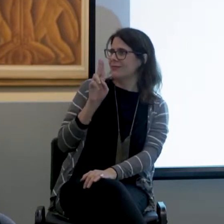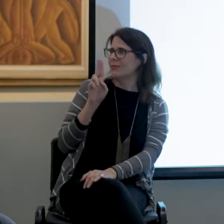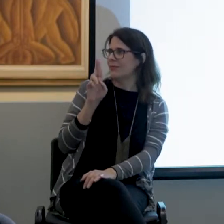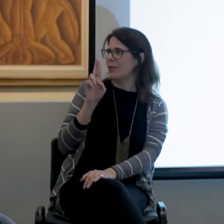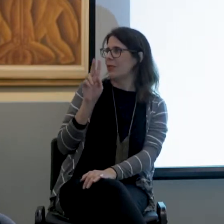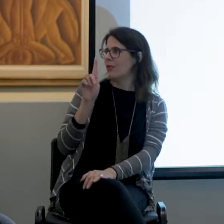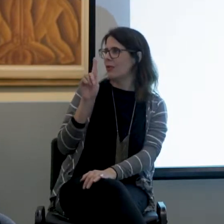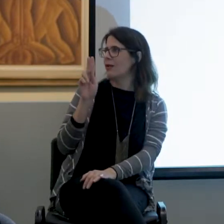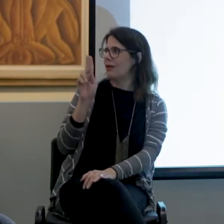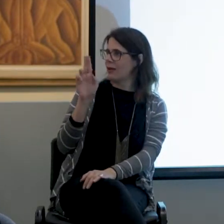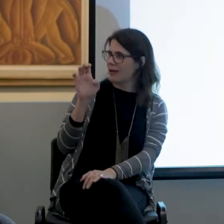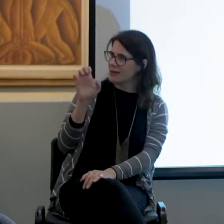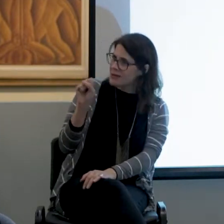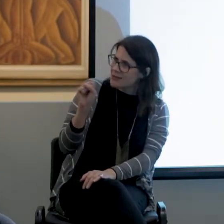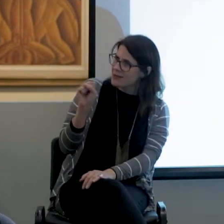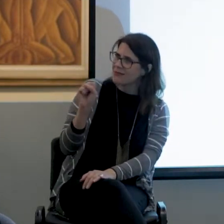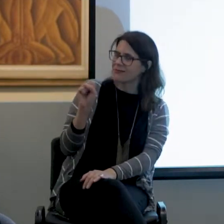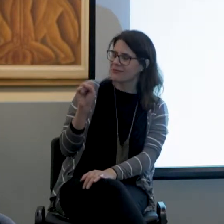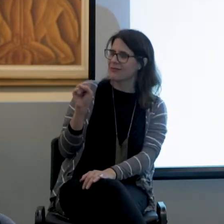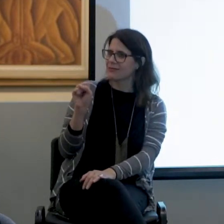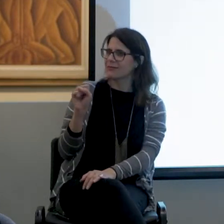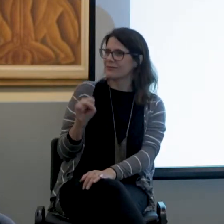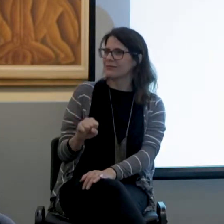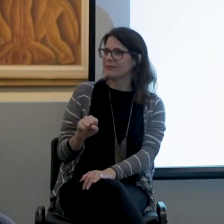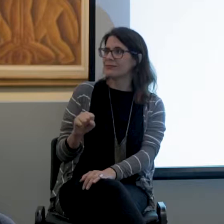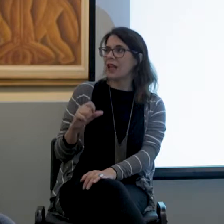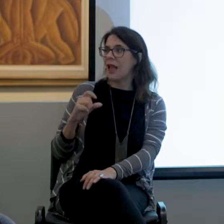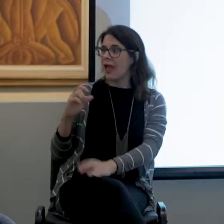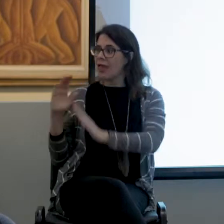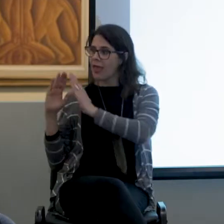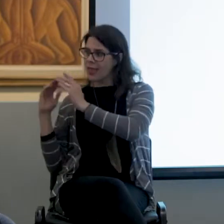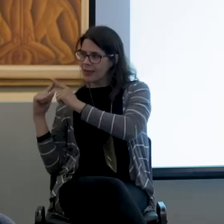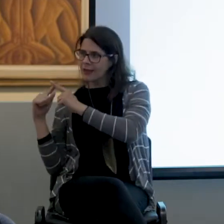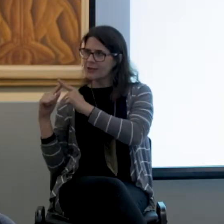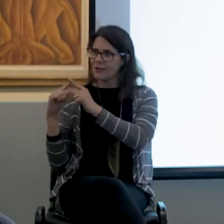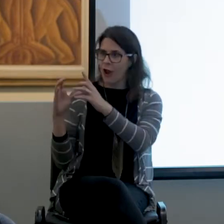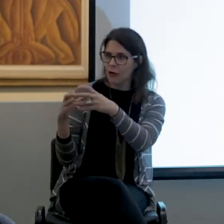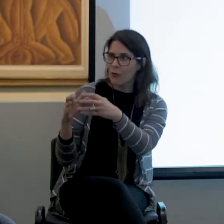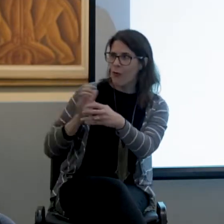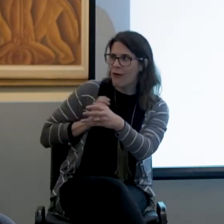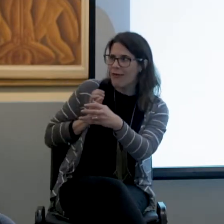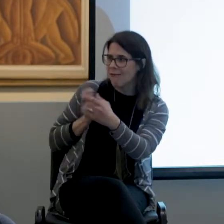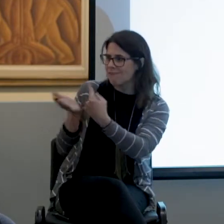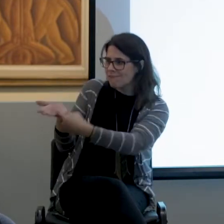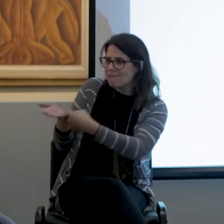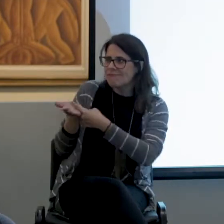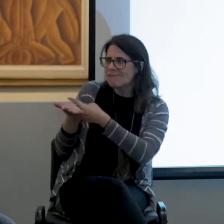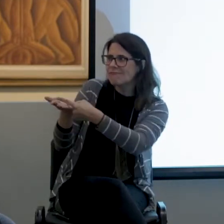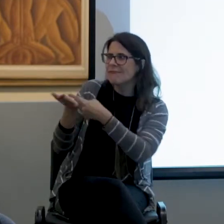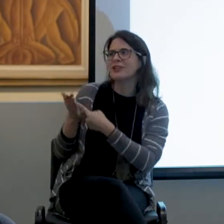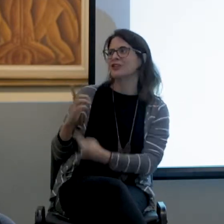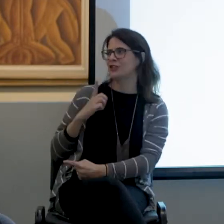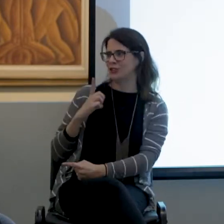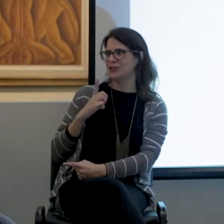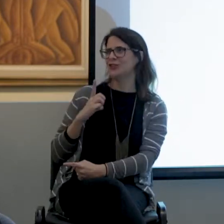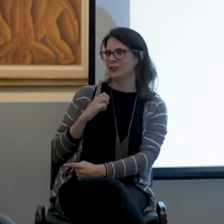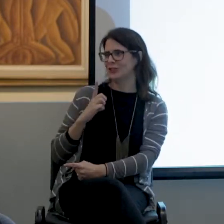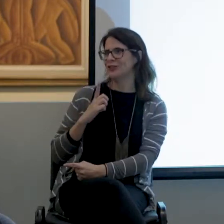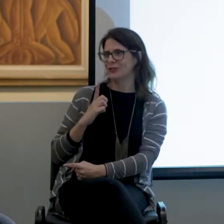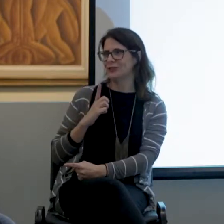de contas a Igreja era um poder tão forte, tão monumental, que não se podia romper com ele facilmente, né?